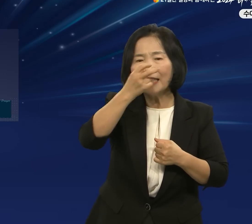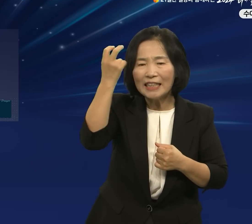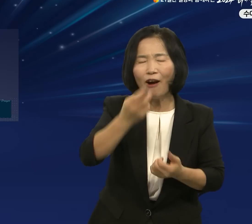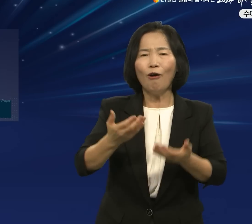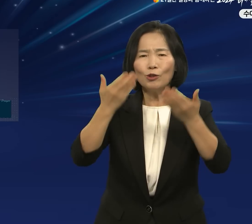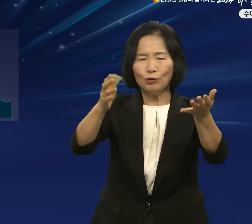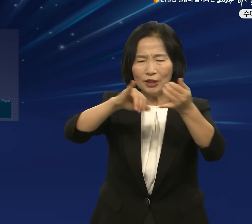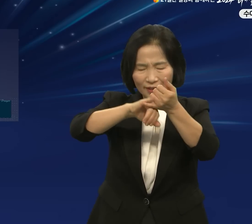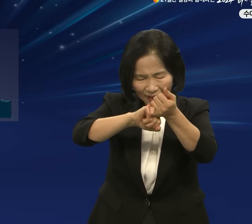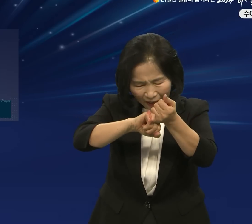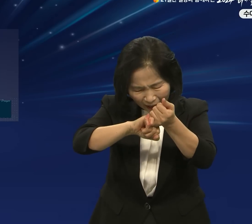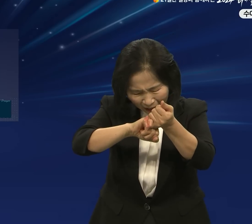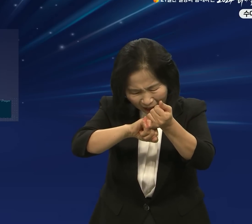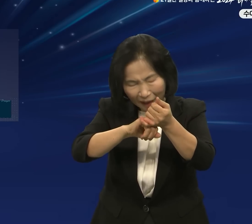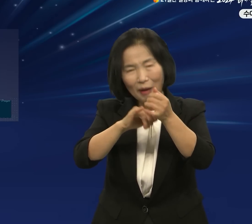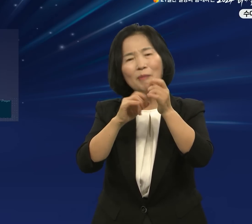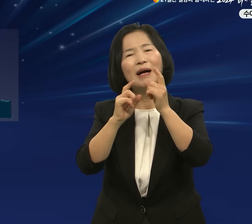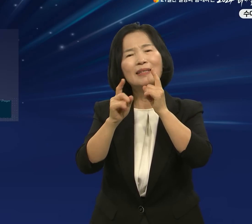하셨습니다.